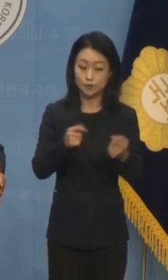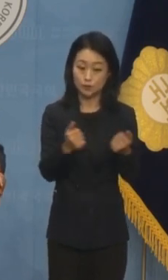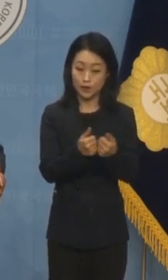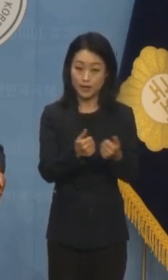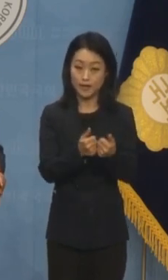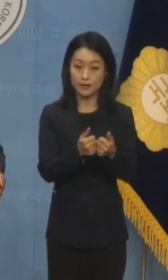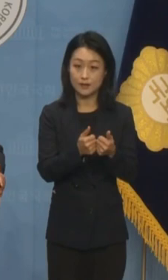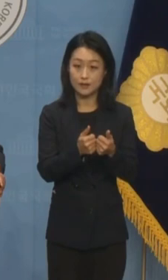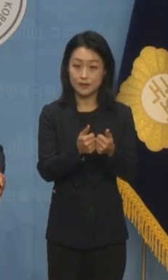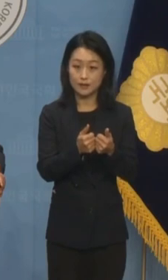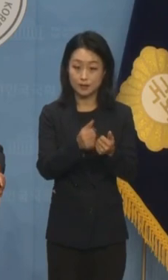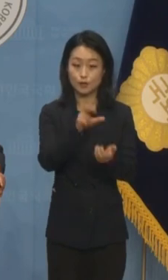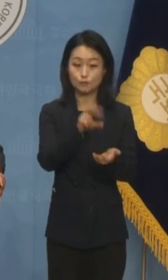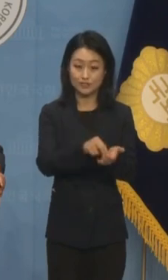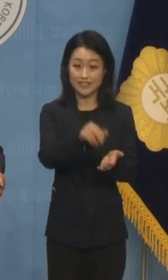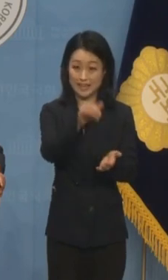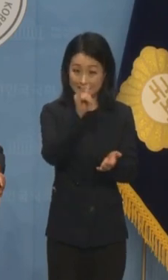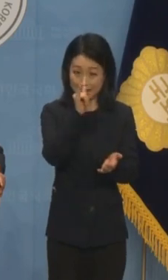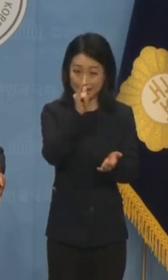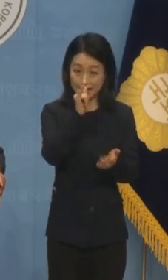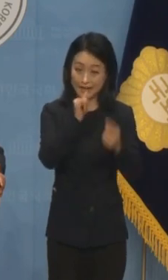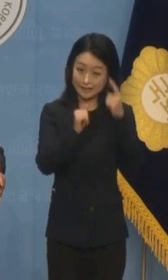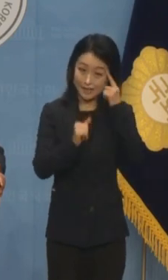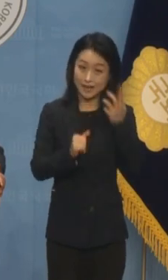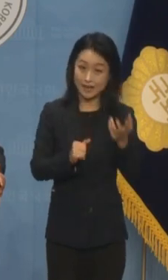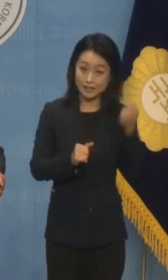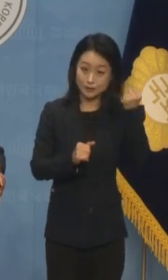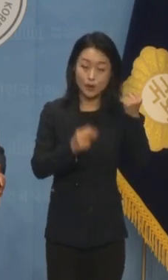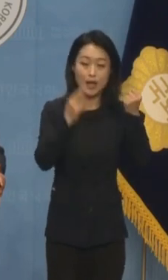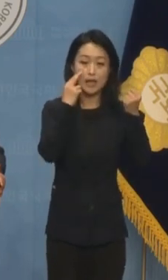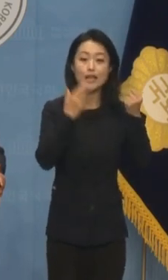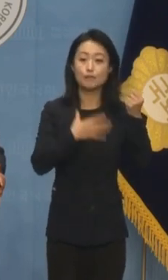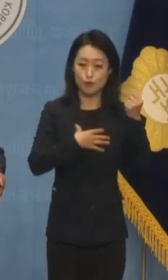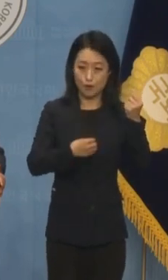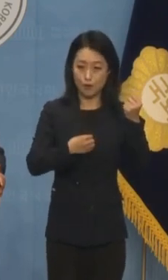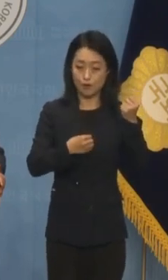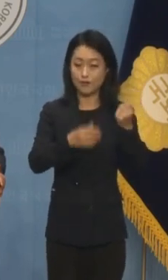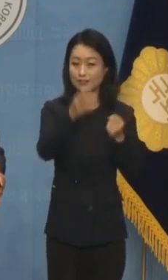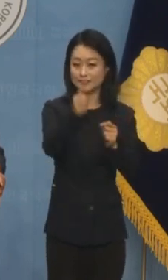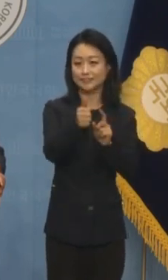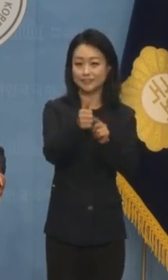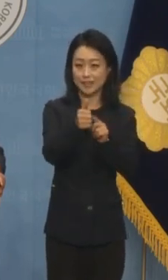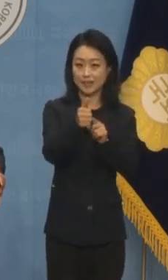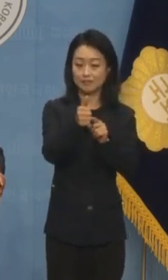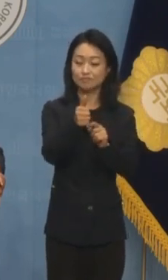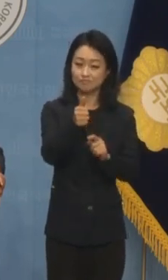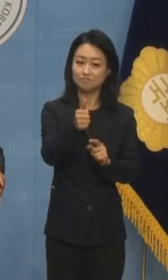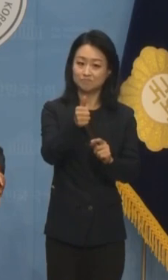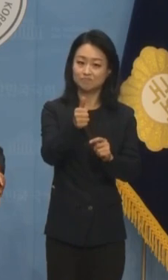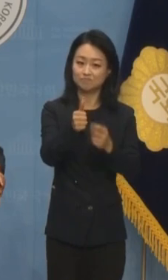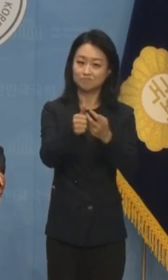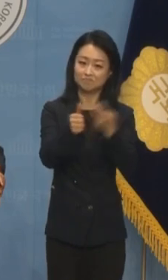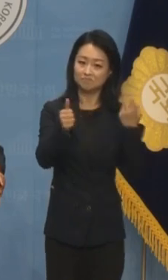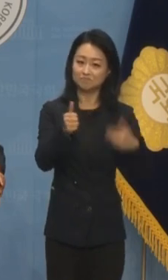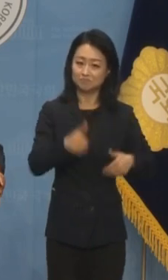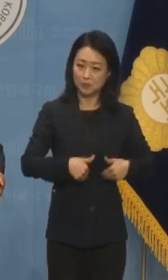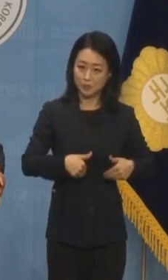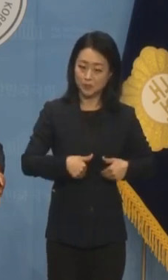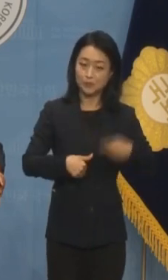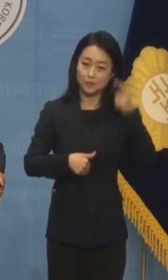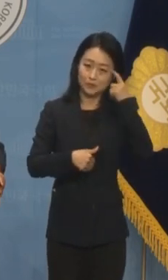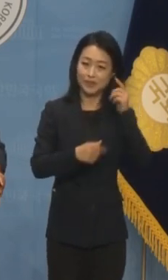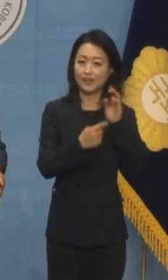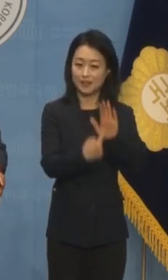방탄 삼 으로 방통위원 추천을 하지 않았다는 본심이 들어난